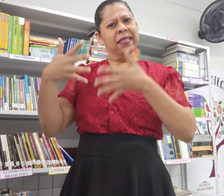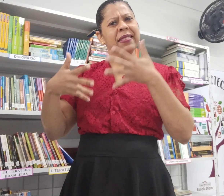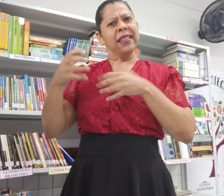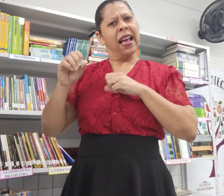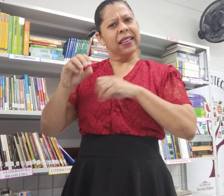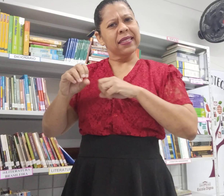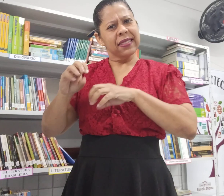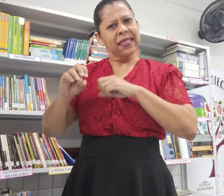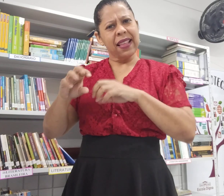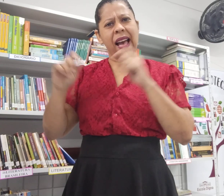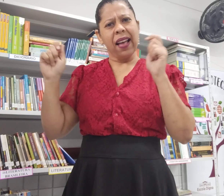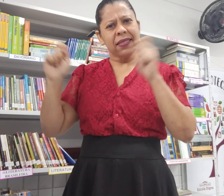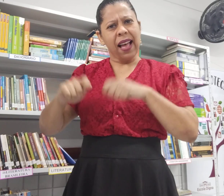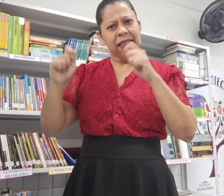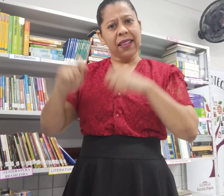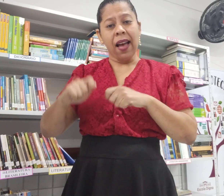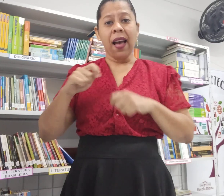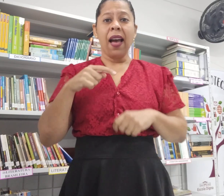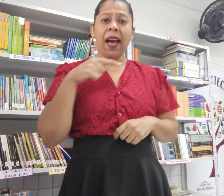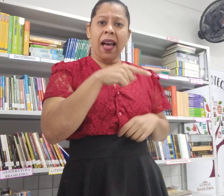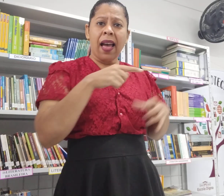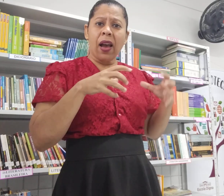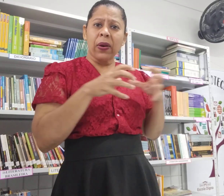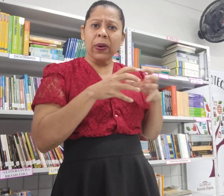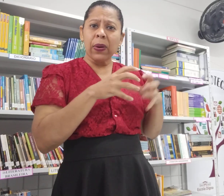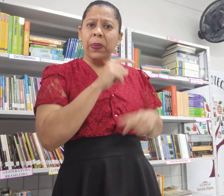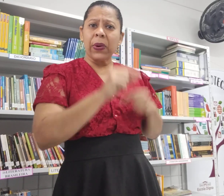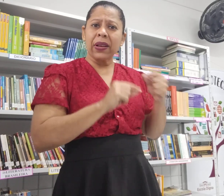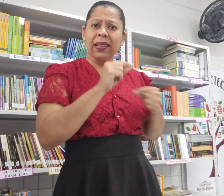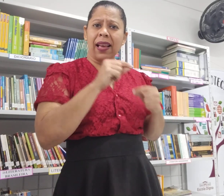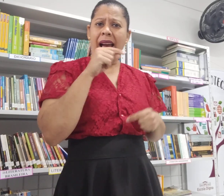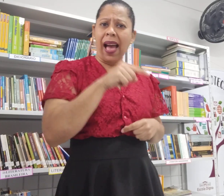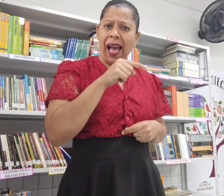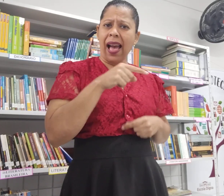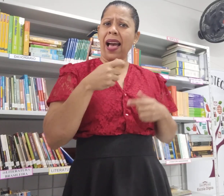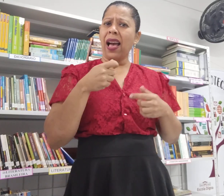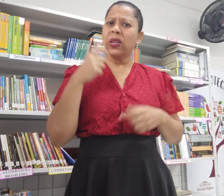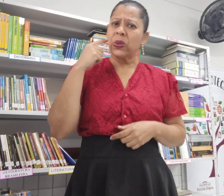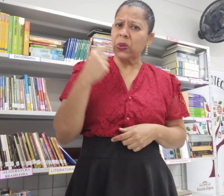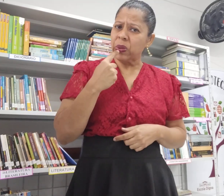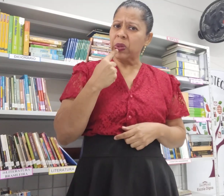grupo que defendia que o surdo deveria ser oralizado.